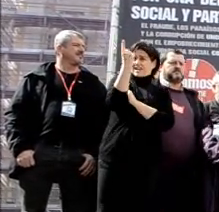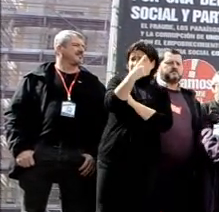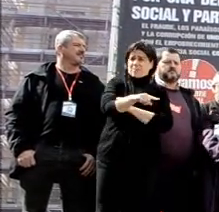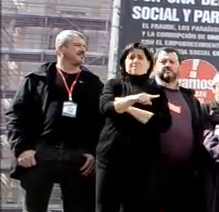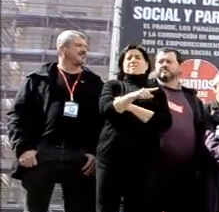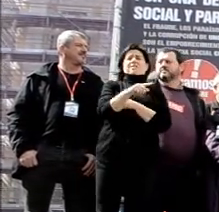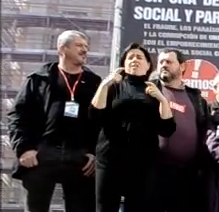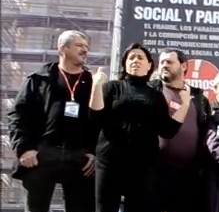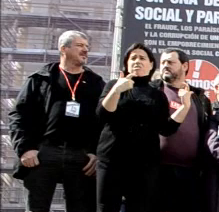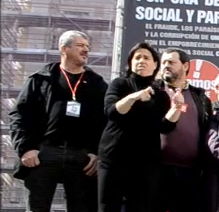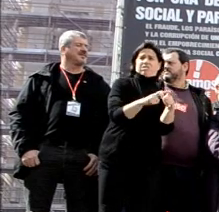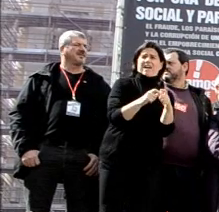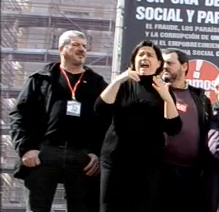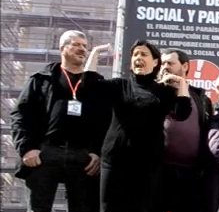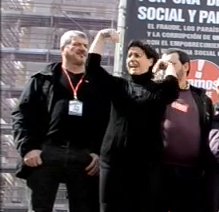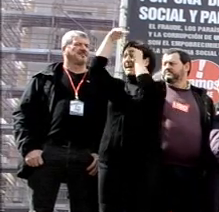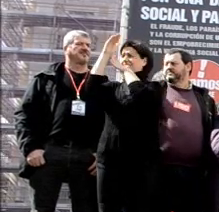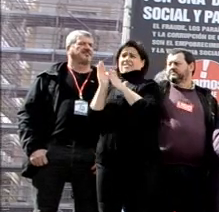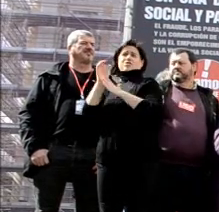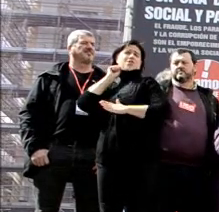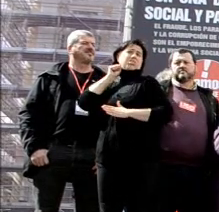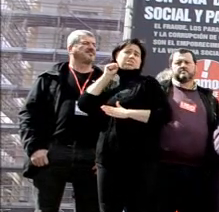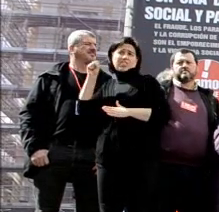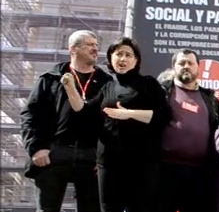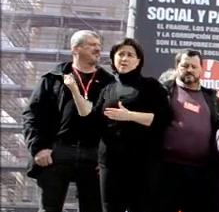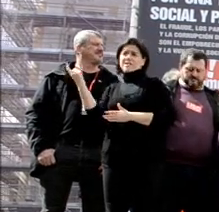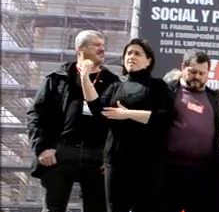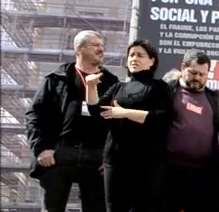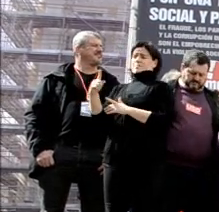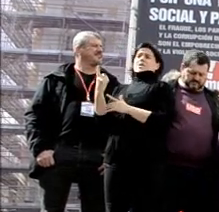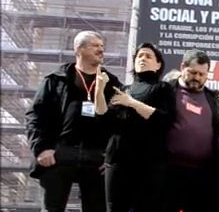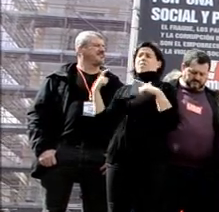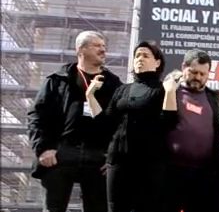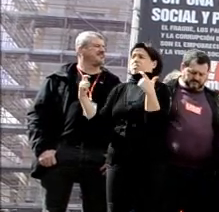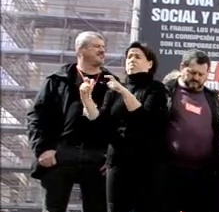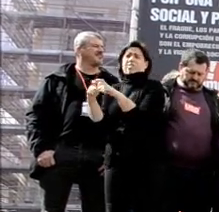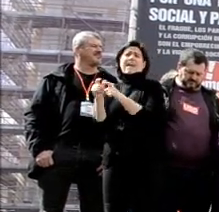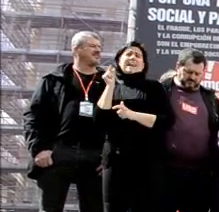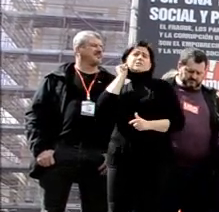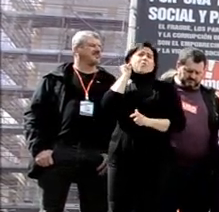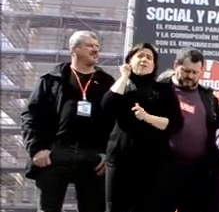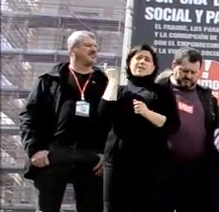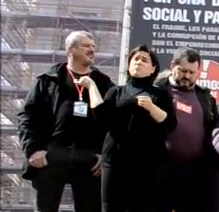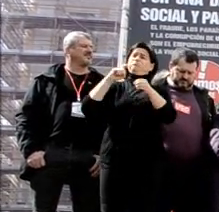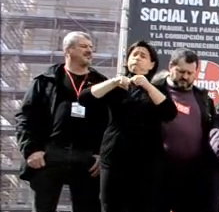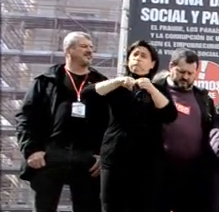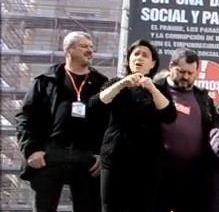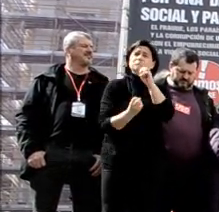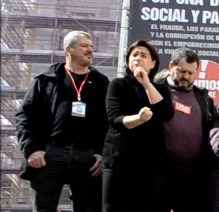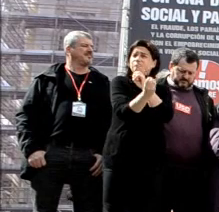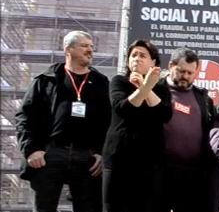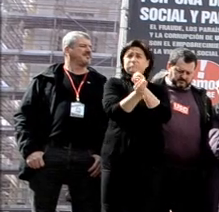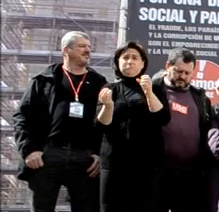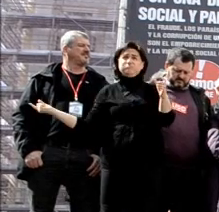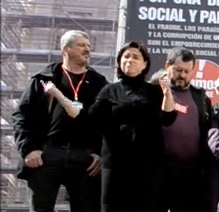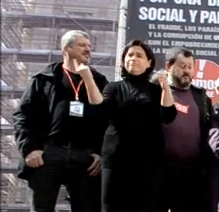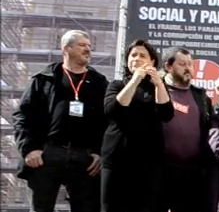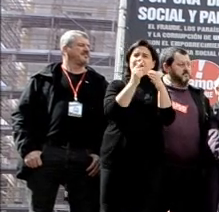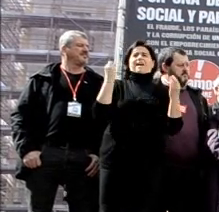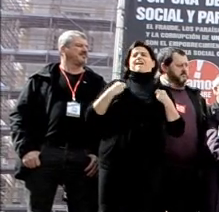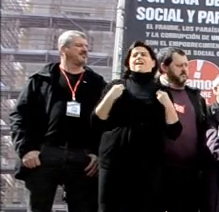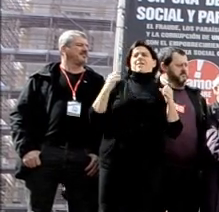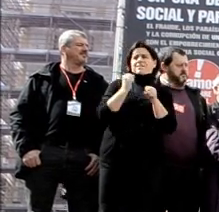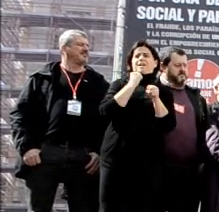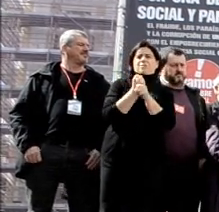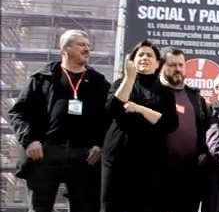que favorecían la incorporación de las mujeres a la vida laboral o supresión de organismos que defienden y apoyan los derechos de las